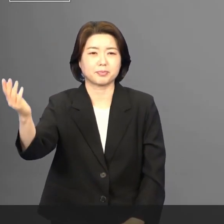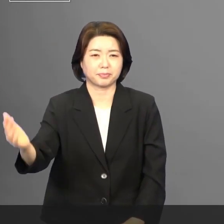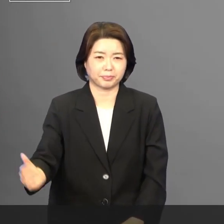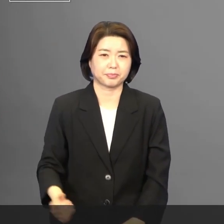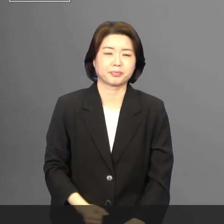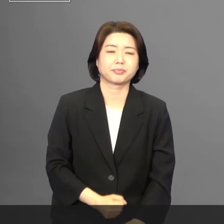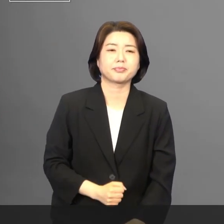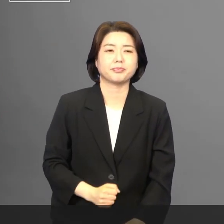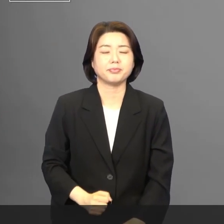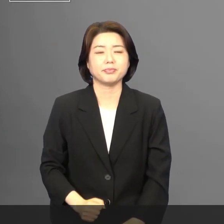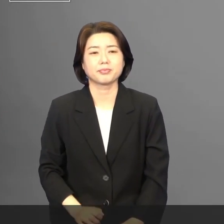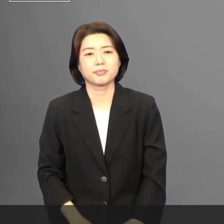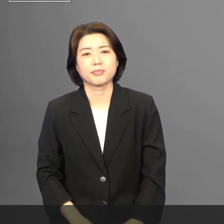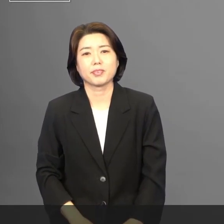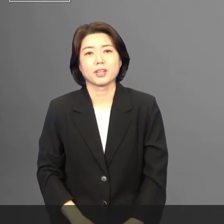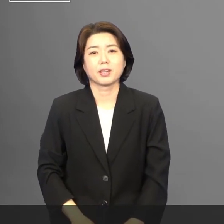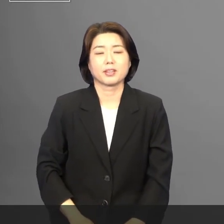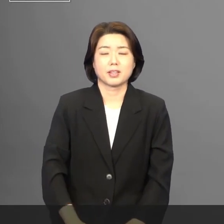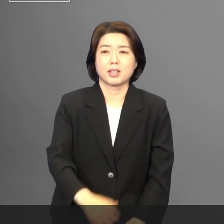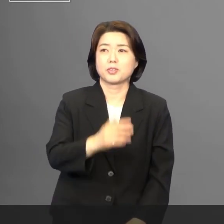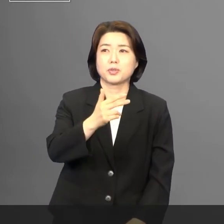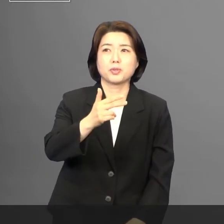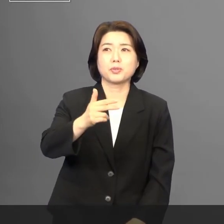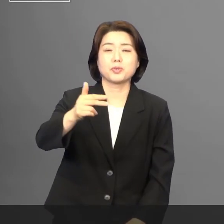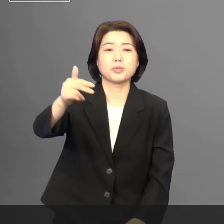주만이 나의 반석이십니다.